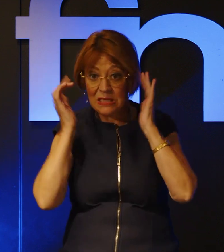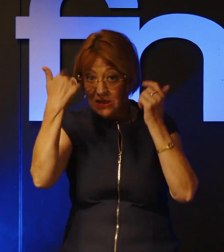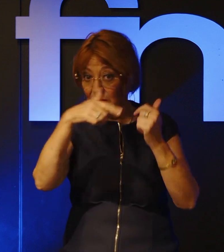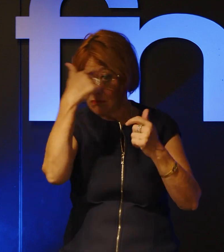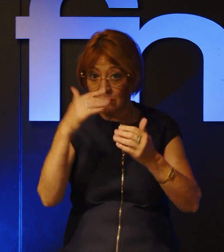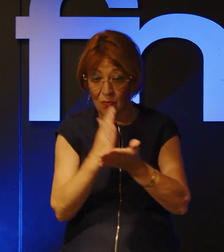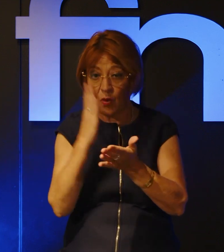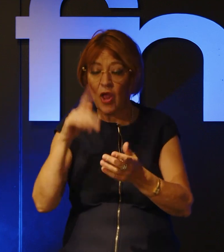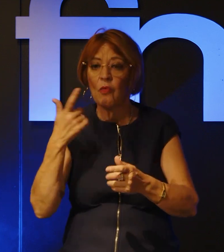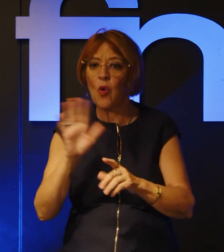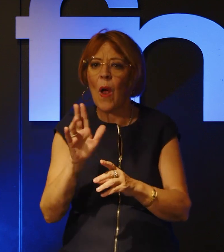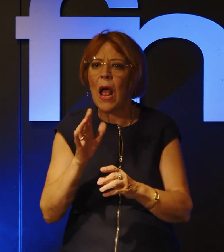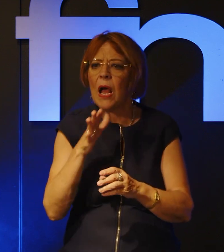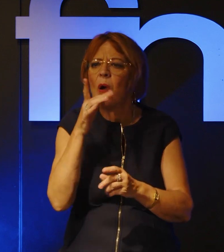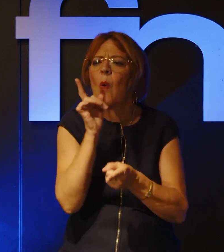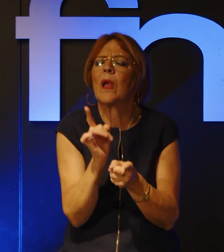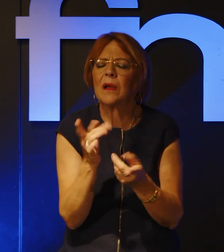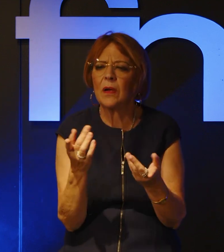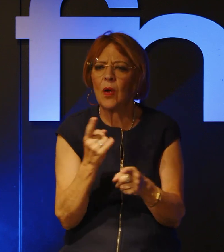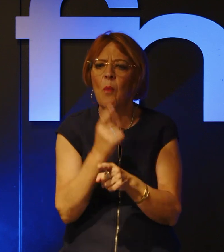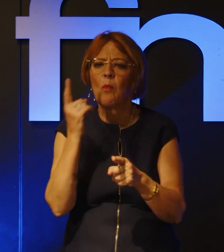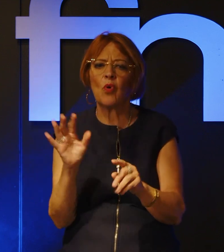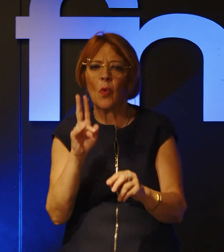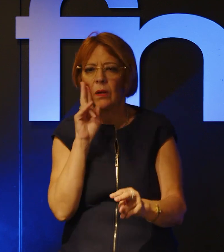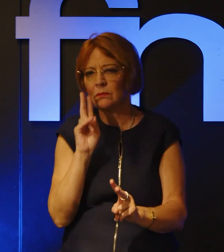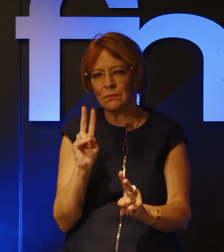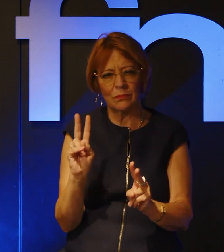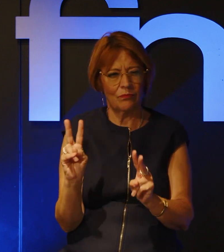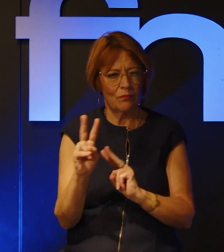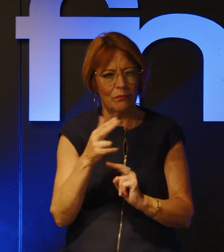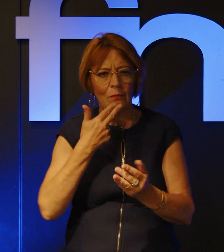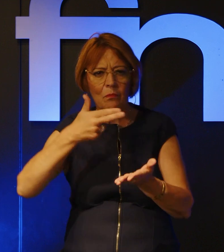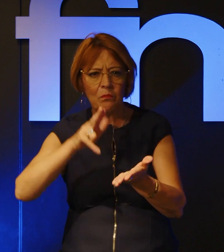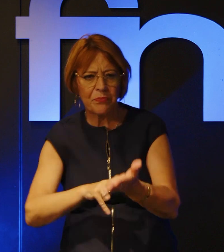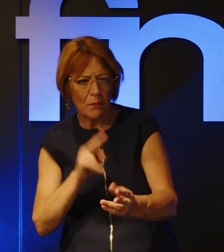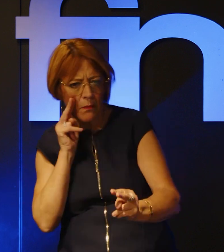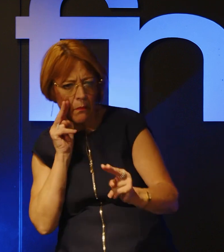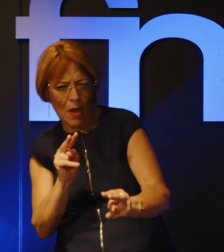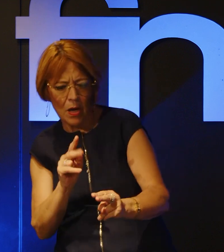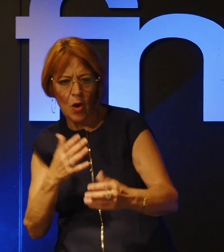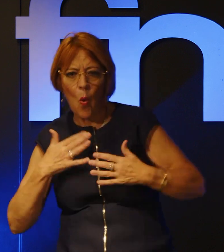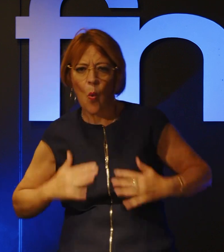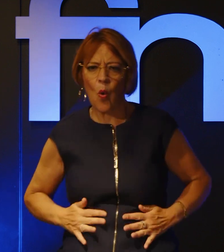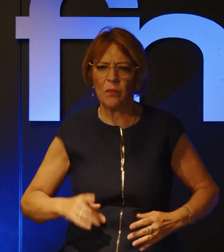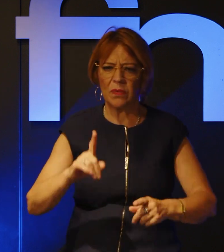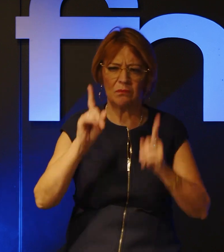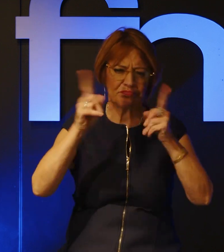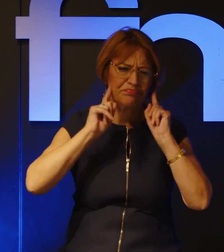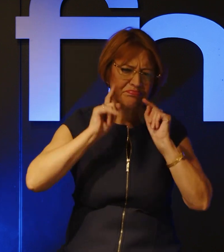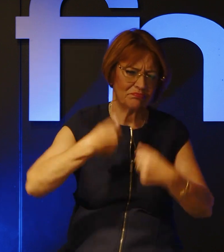são largos são quer dizer não há uma definição porque de facto não há um olhar realista verdadeiro sobre o corpo porque isso não